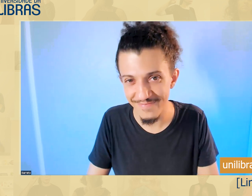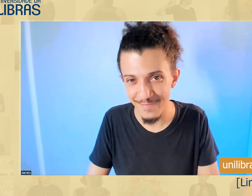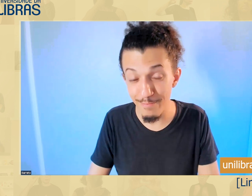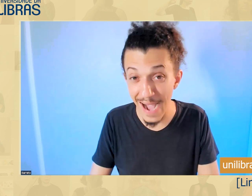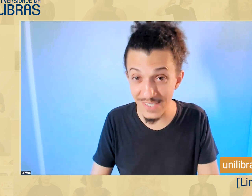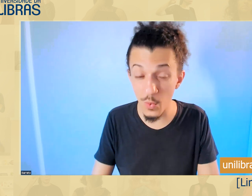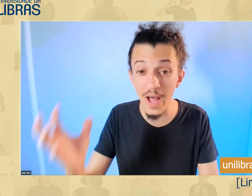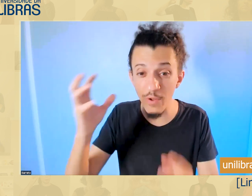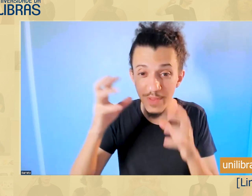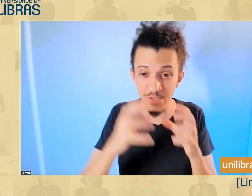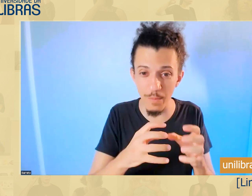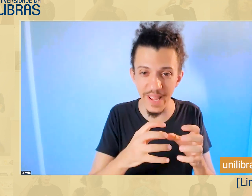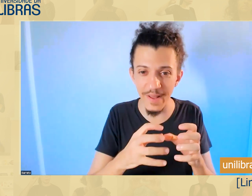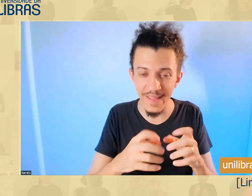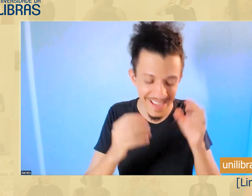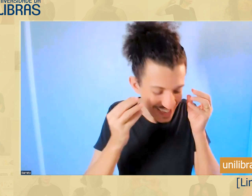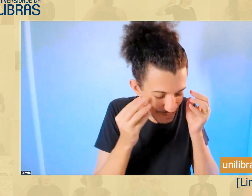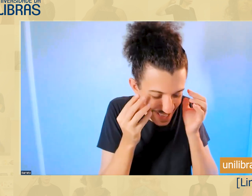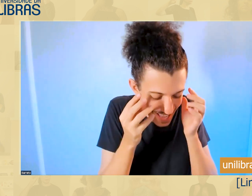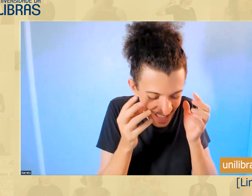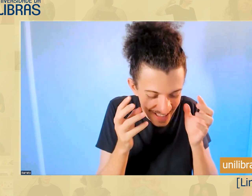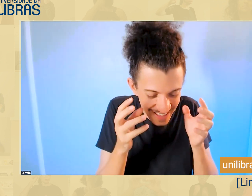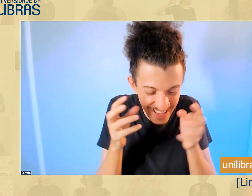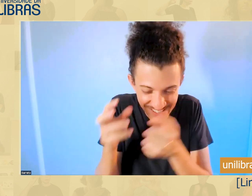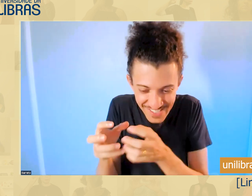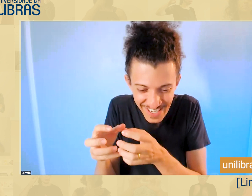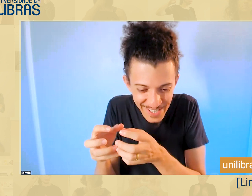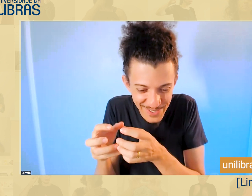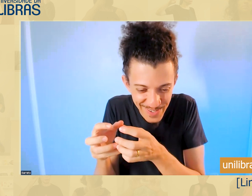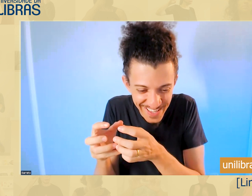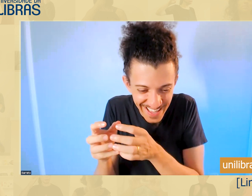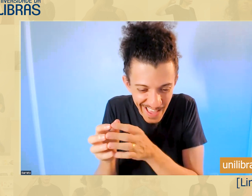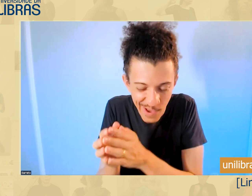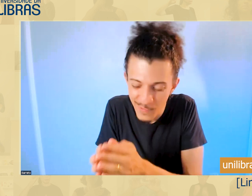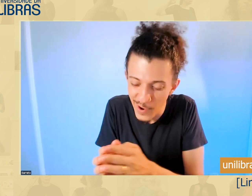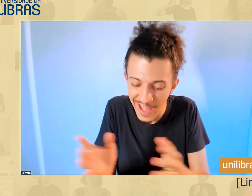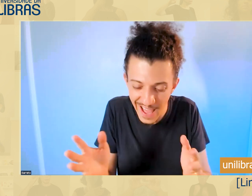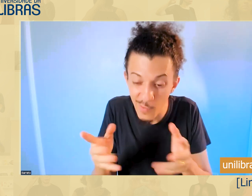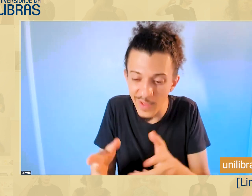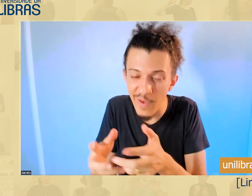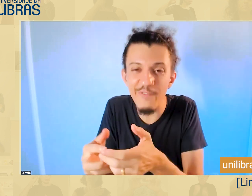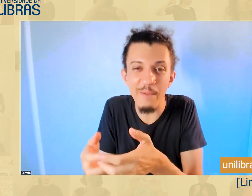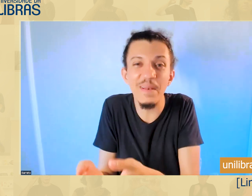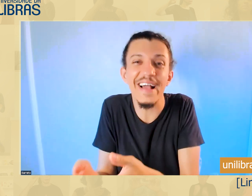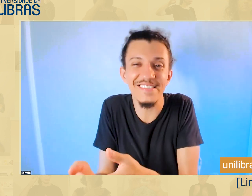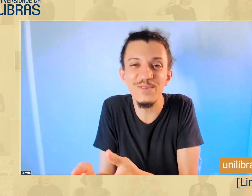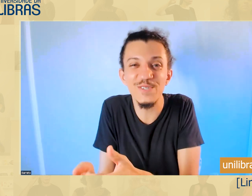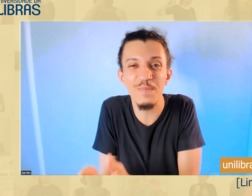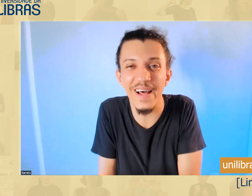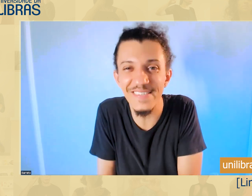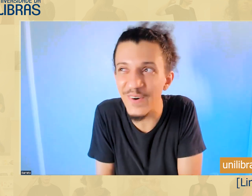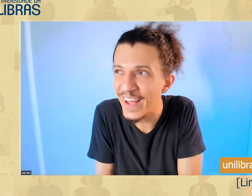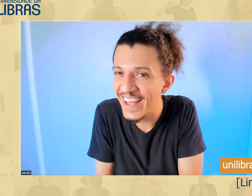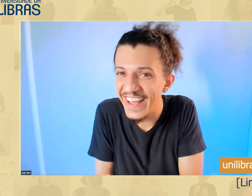existia. Mas quando eu descobri que existia isso, eu fui olhar lá quando é que foi a publicação